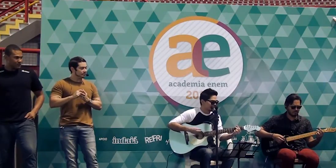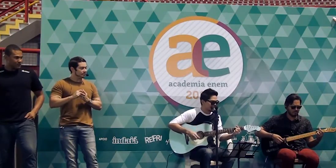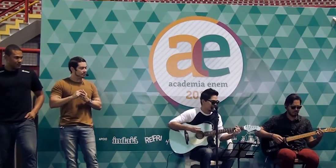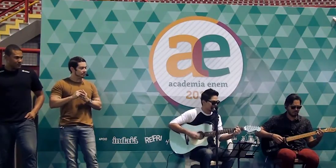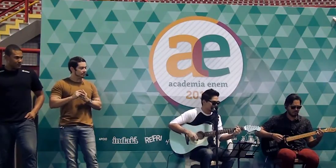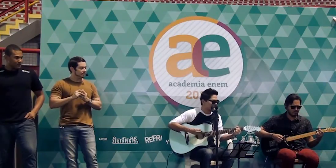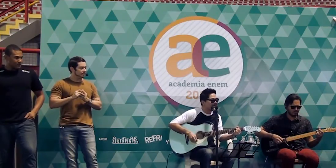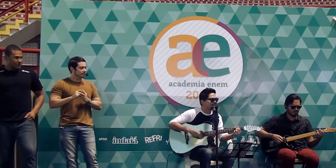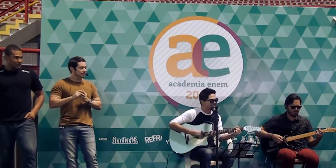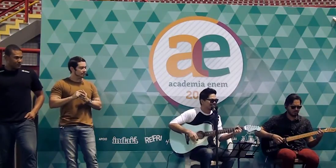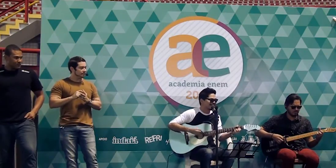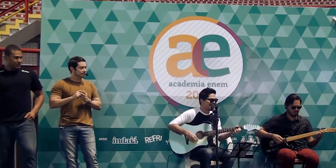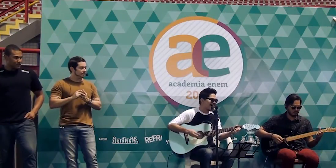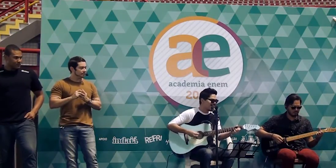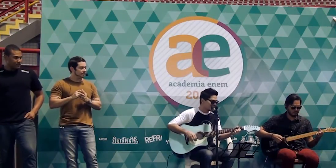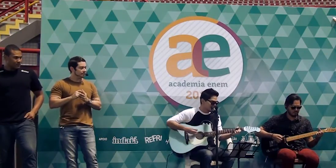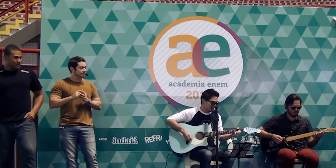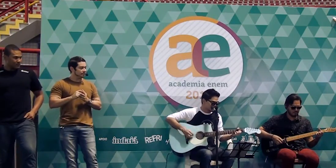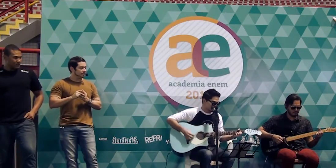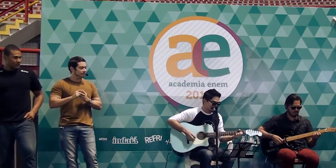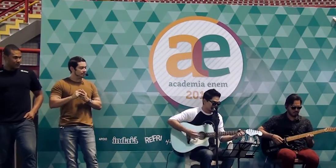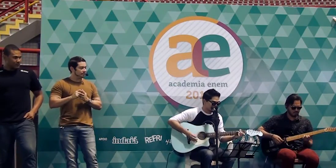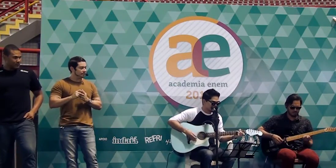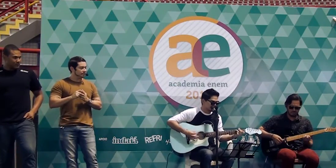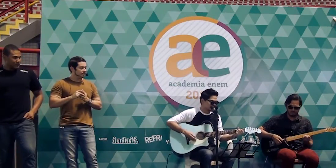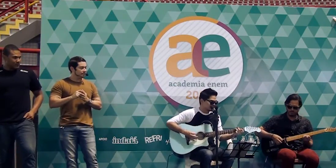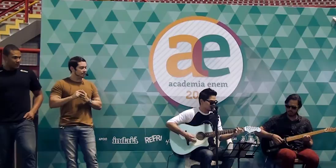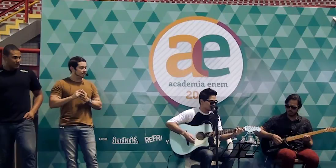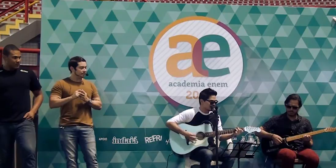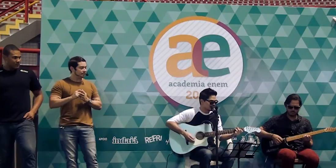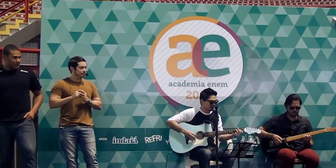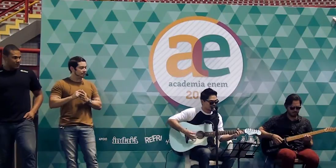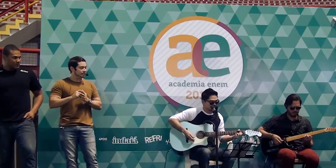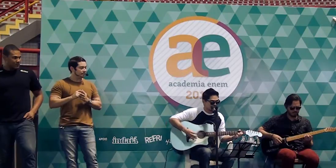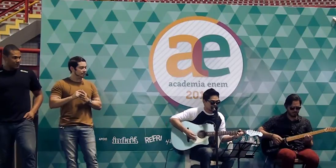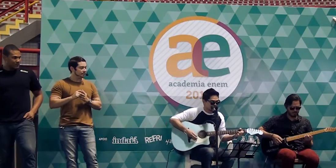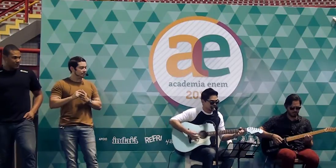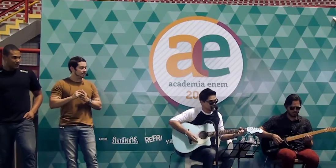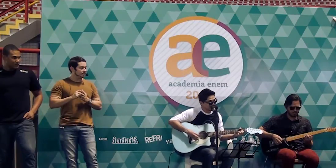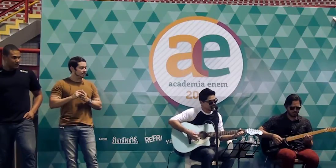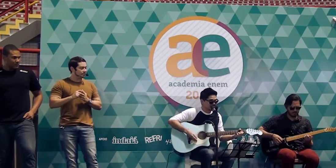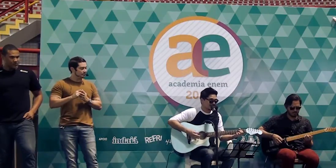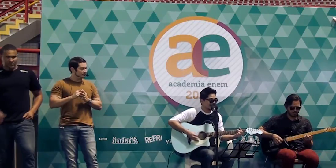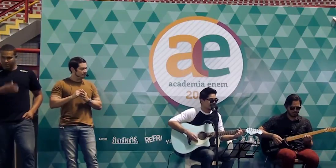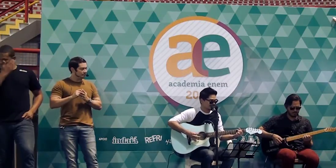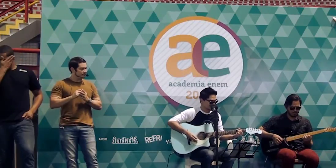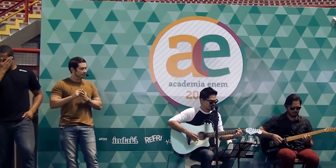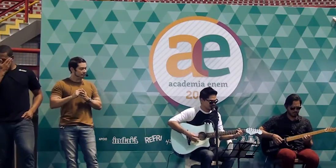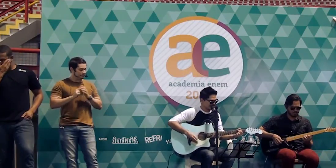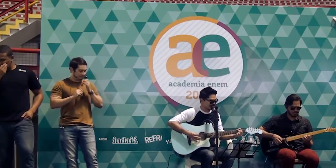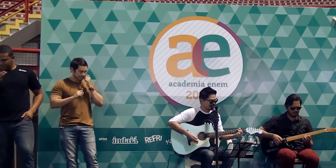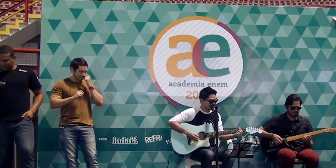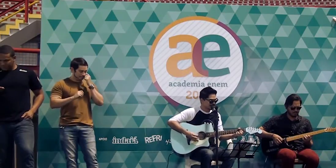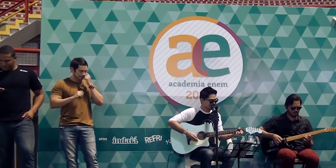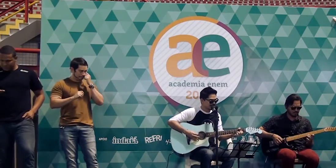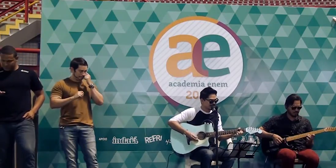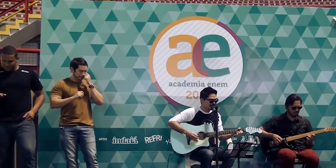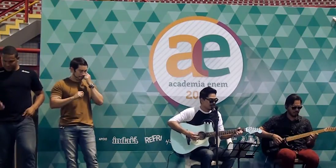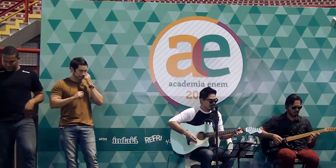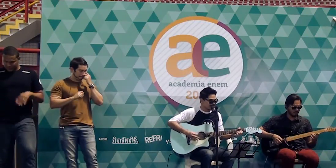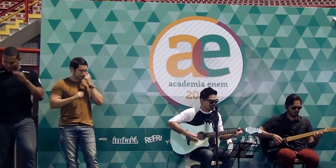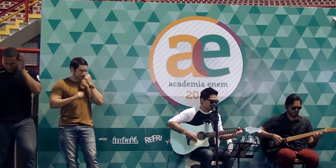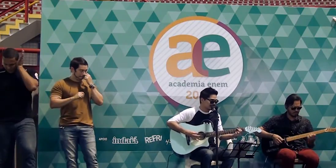capitão, traficante, playboy general. Conheceu uma menina e todos os seus pecados ele se